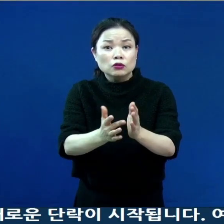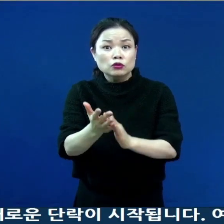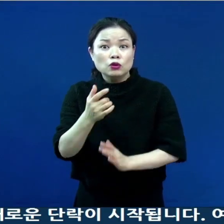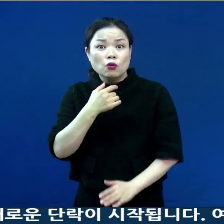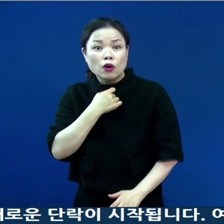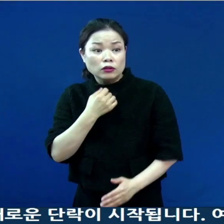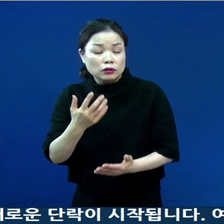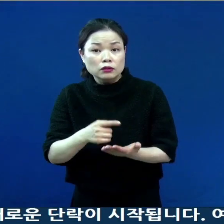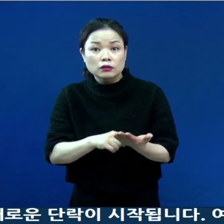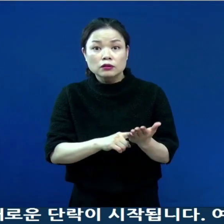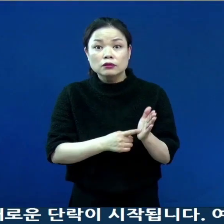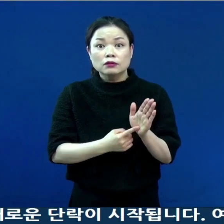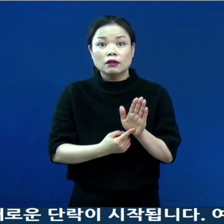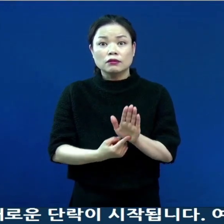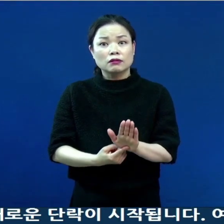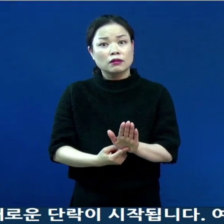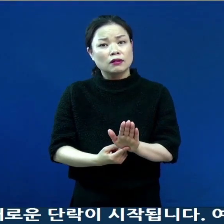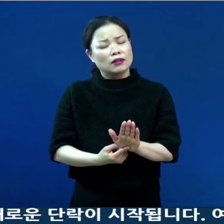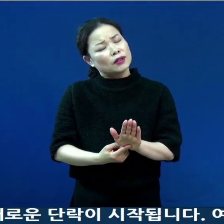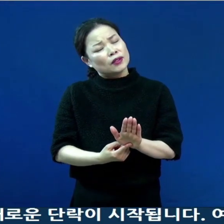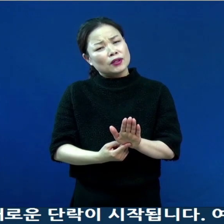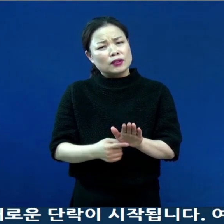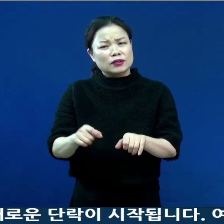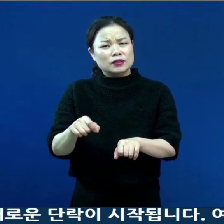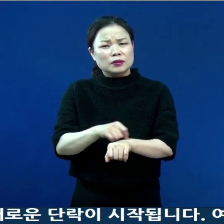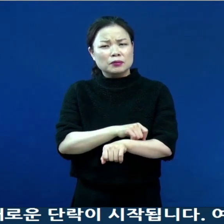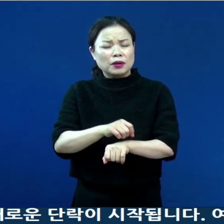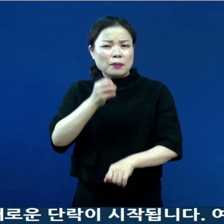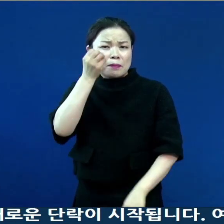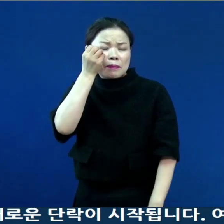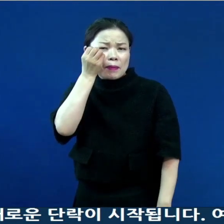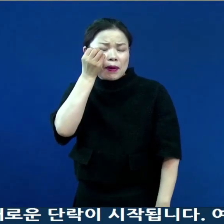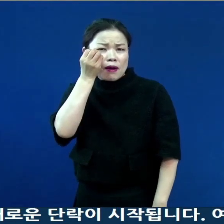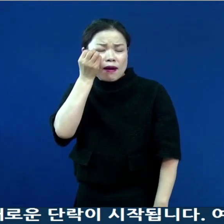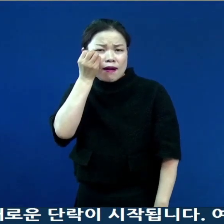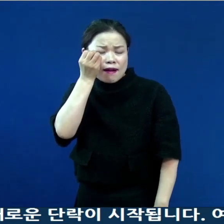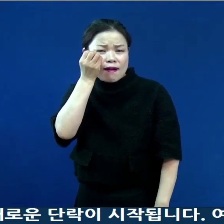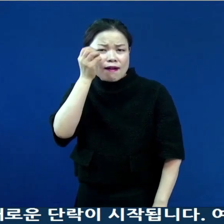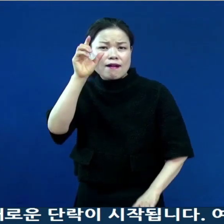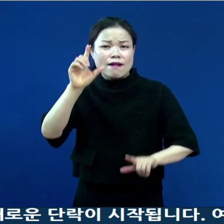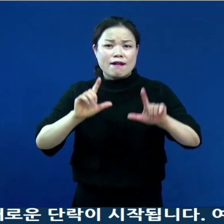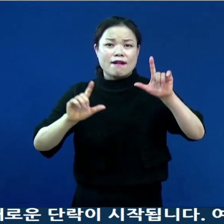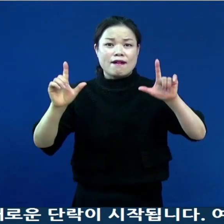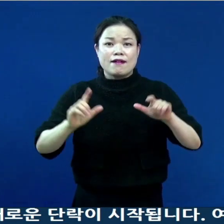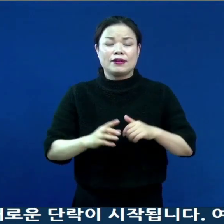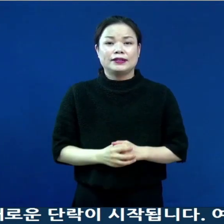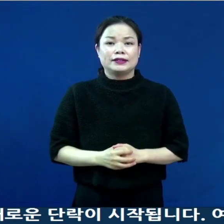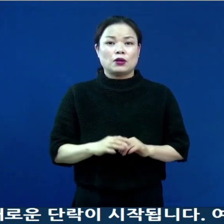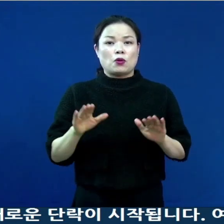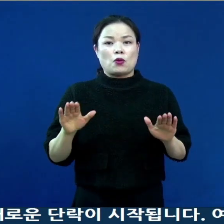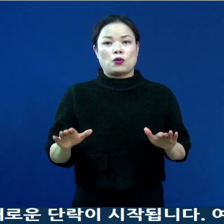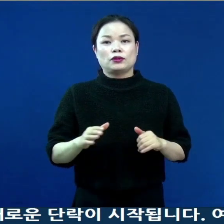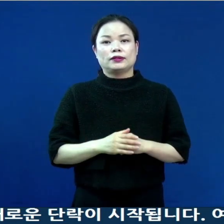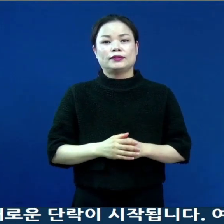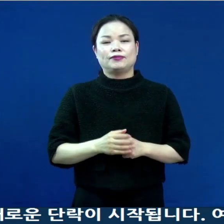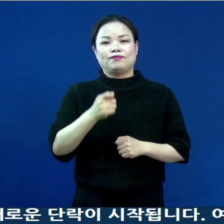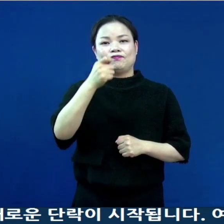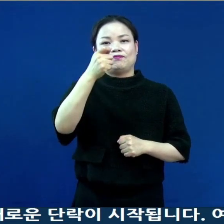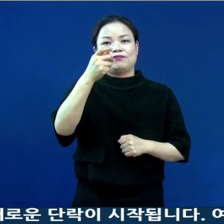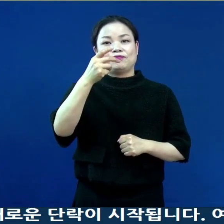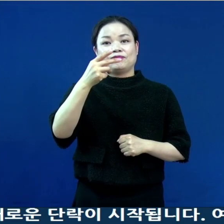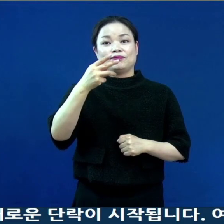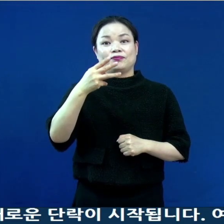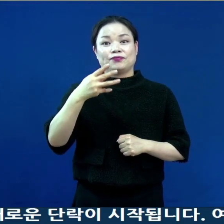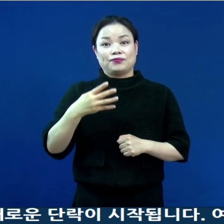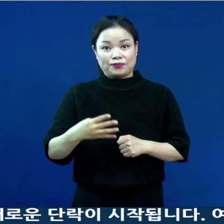하고자 하는 일을 드러내는 이 참 특별한 현상이 일어나고 있다라고 보여주는 거죠. 오늘 이 말씀을 하나하나